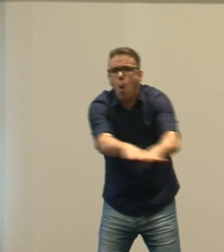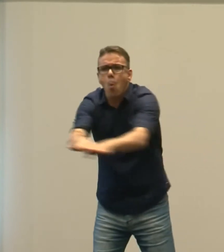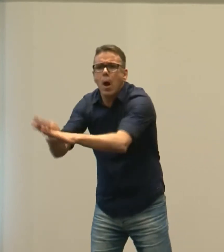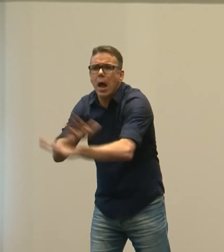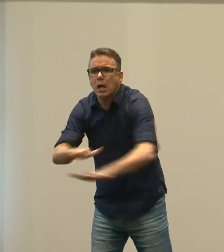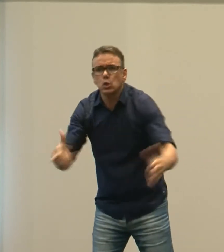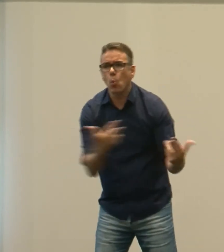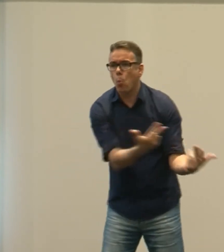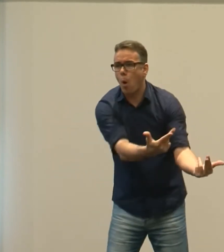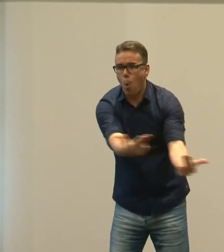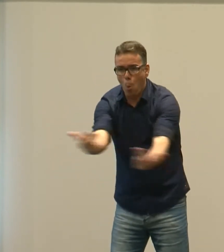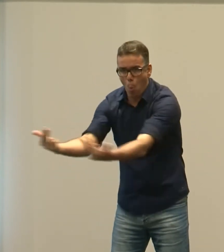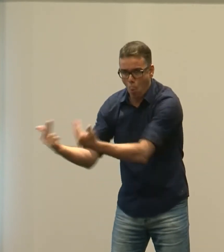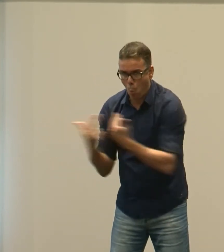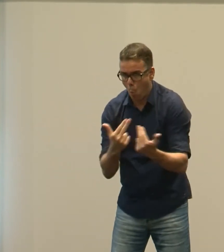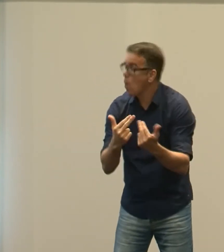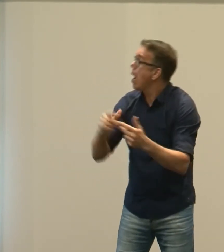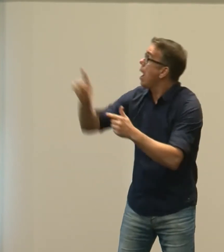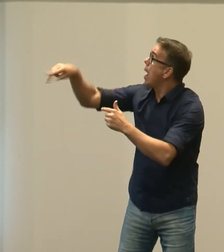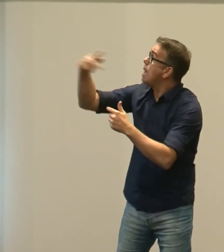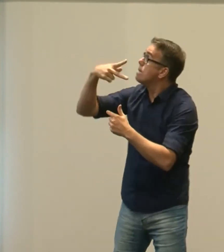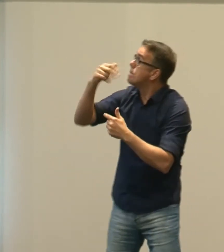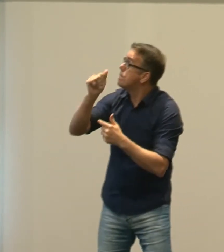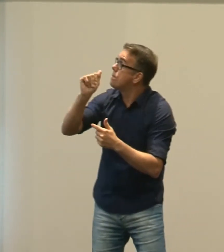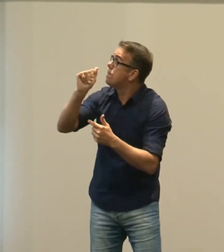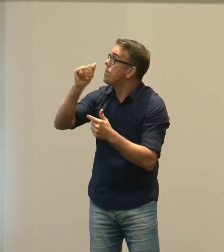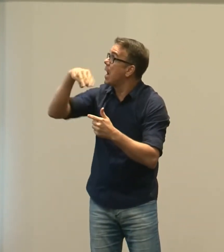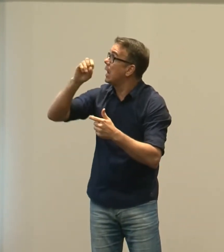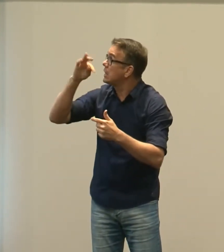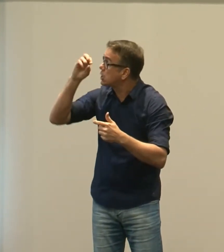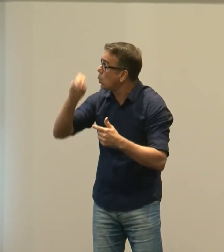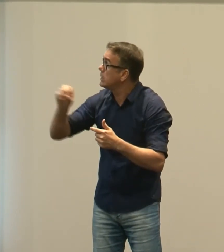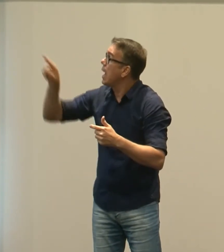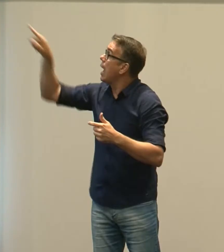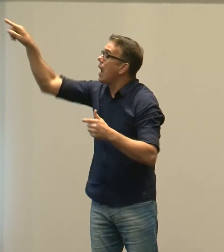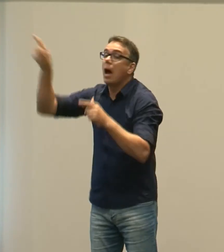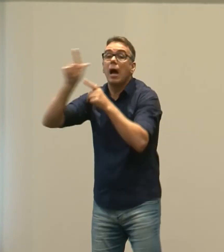gramática universal, e isso está presente em todos os seres humanos.